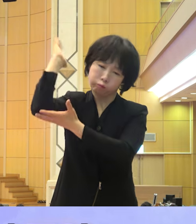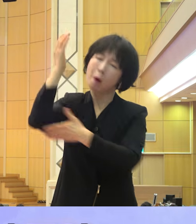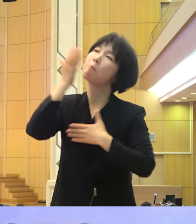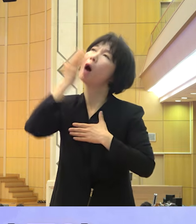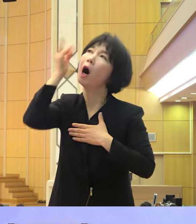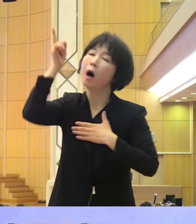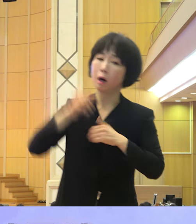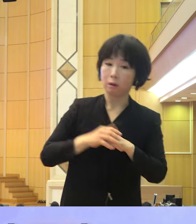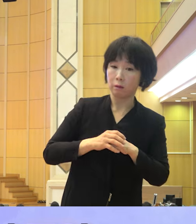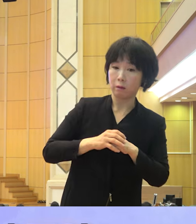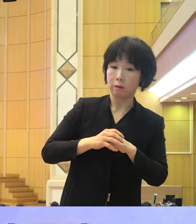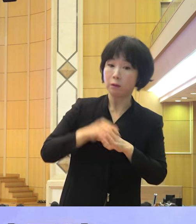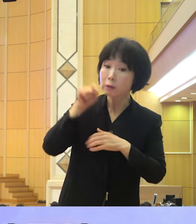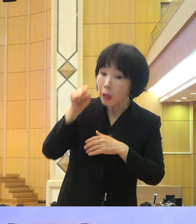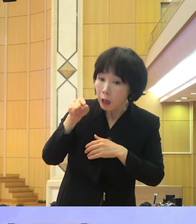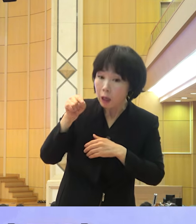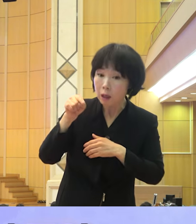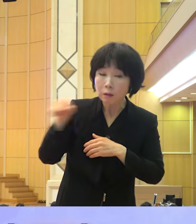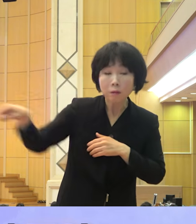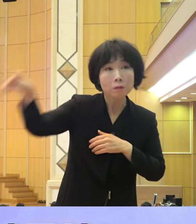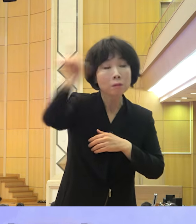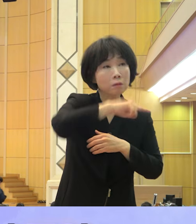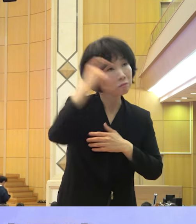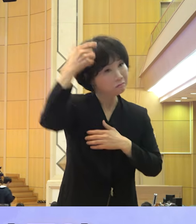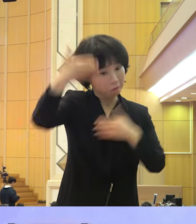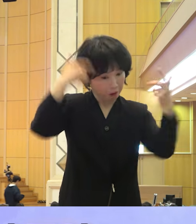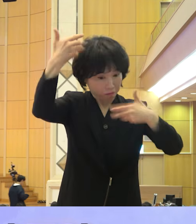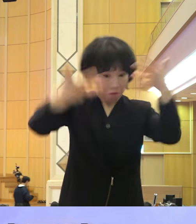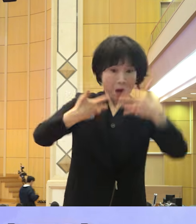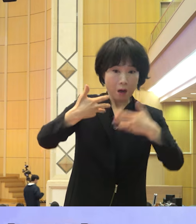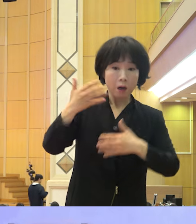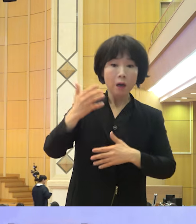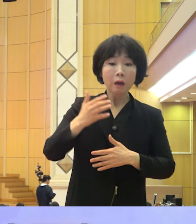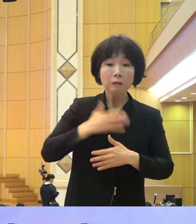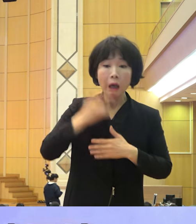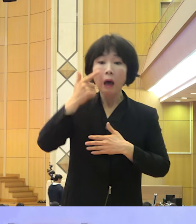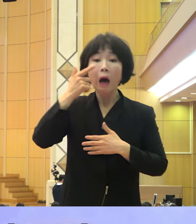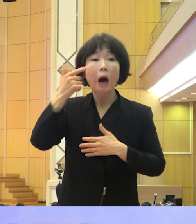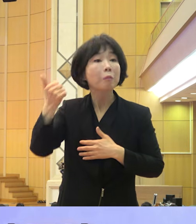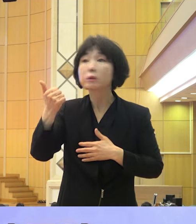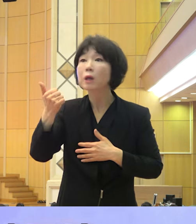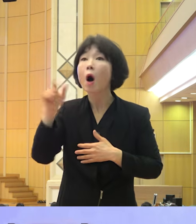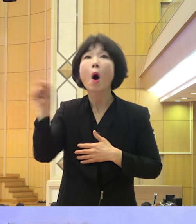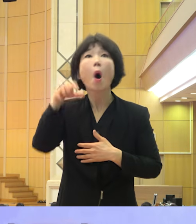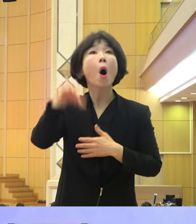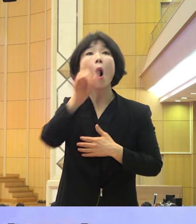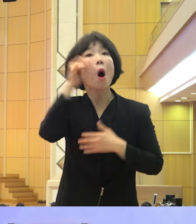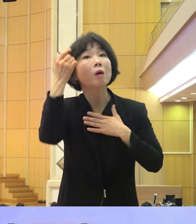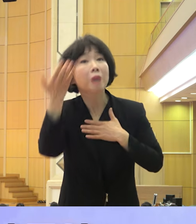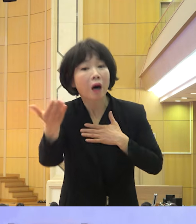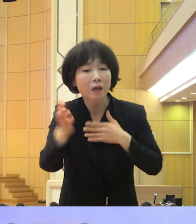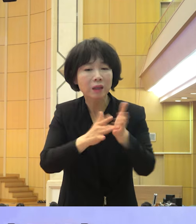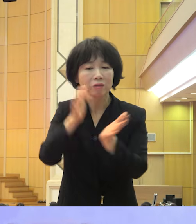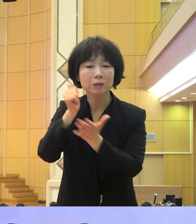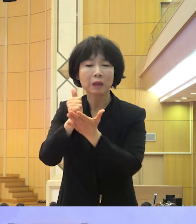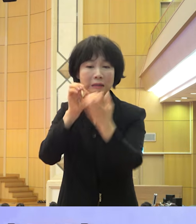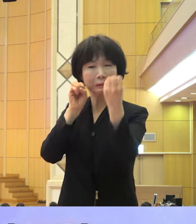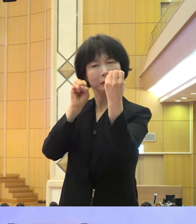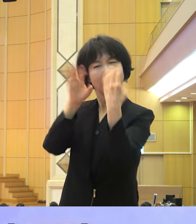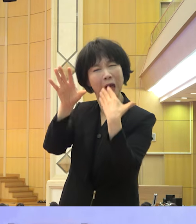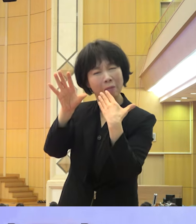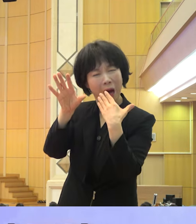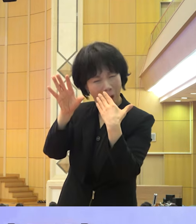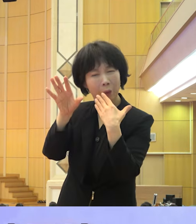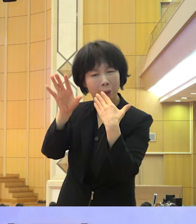증언하시느니라. 이에 그들이 묻되 내 아버지가 어디 있느냐? 예수께서